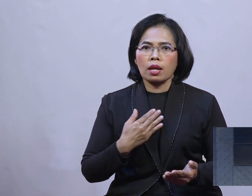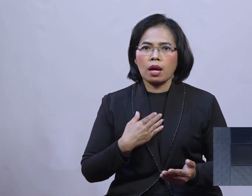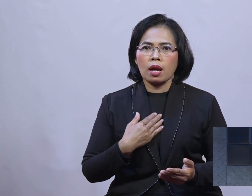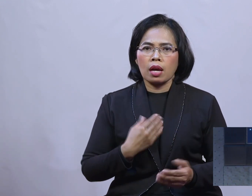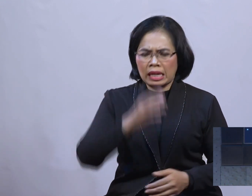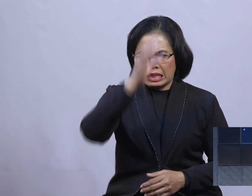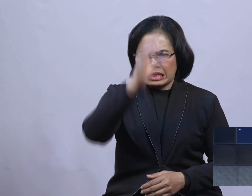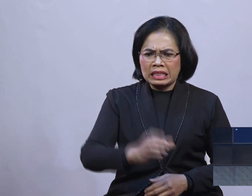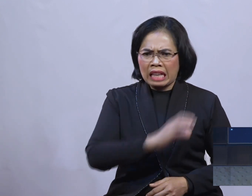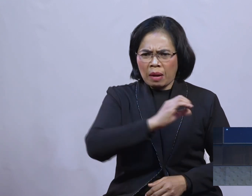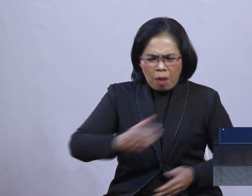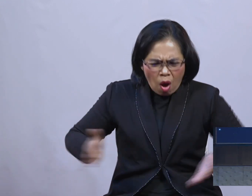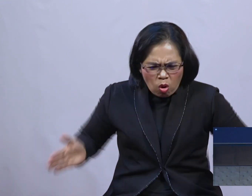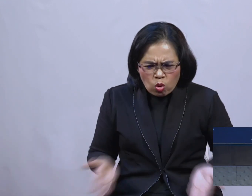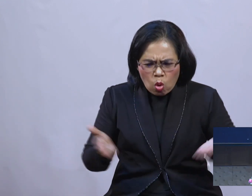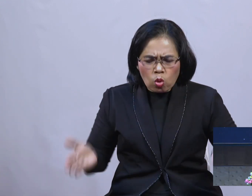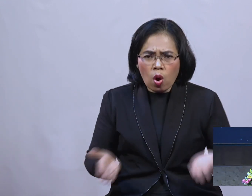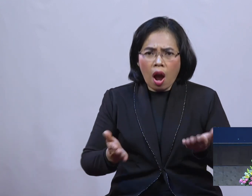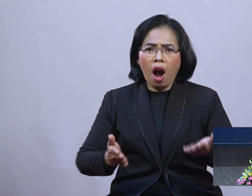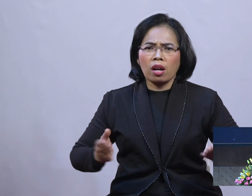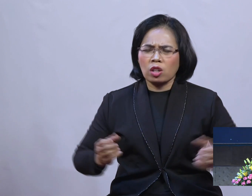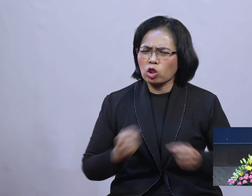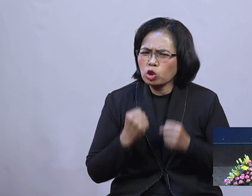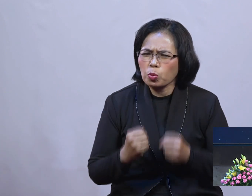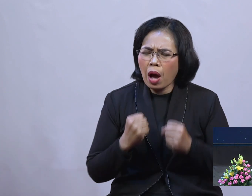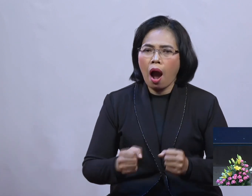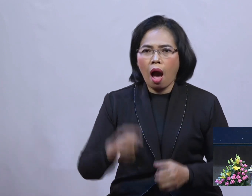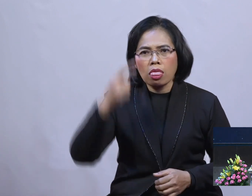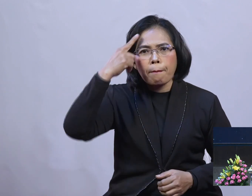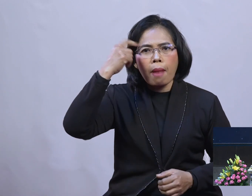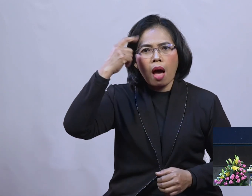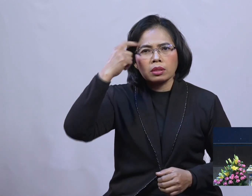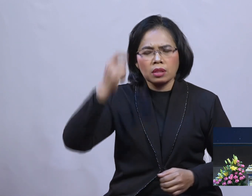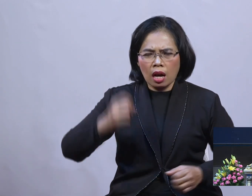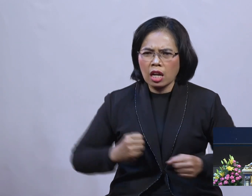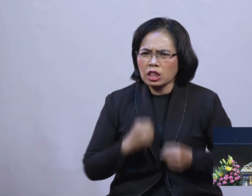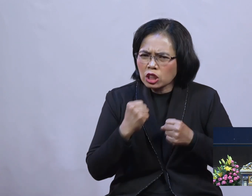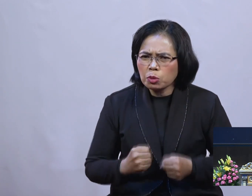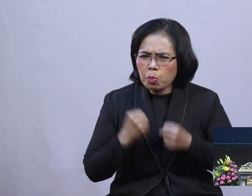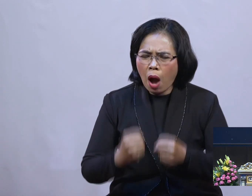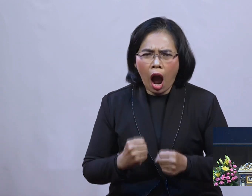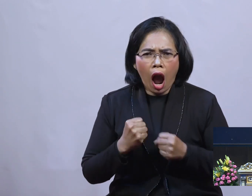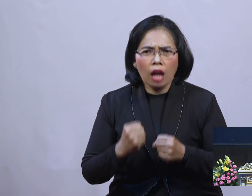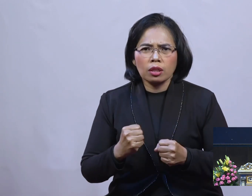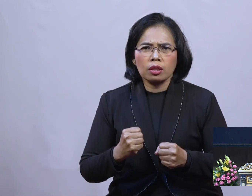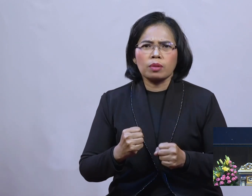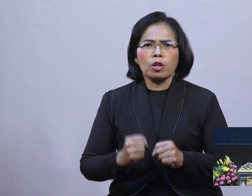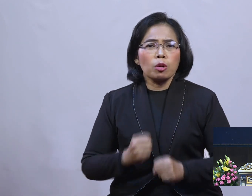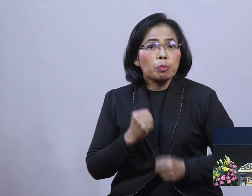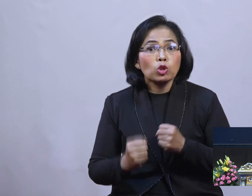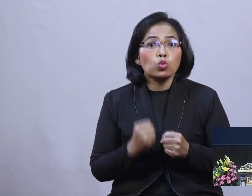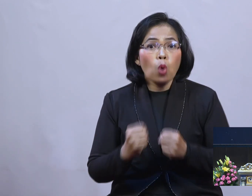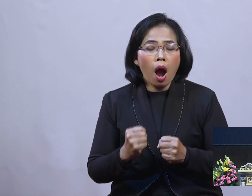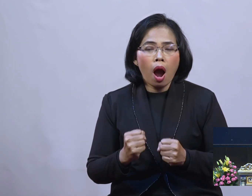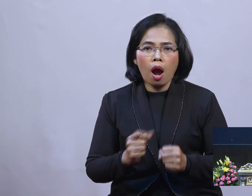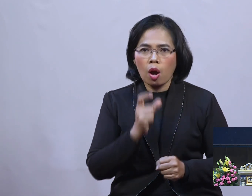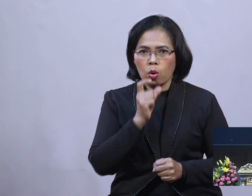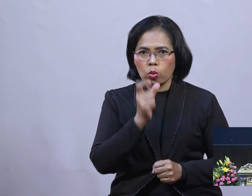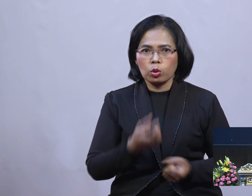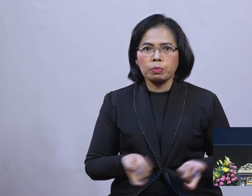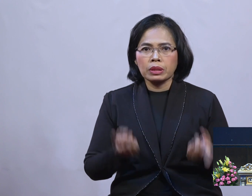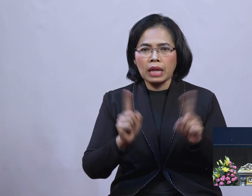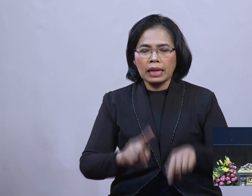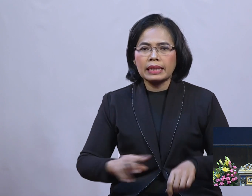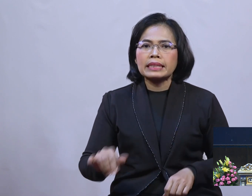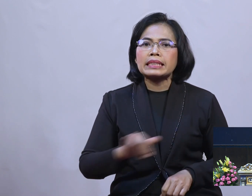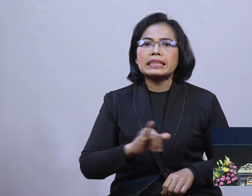tapi salib menjadi dorongan bagi saya untuk Semangat belajarnya semangat berjuang semangat untuk menjadi